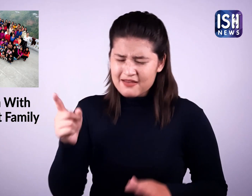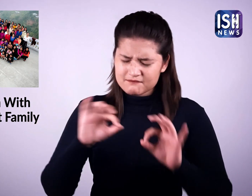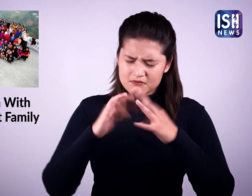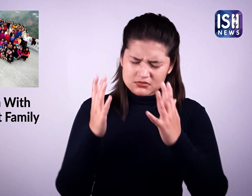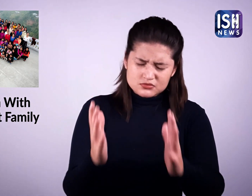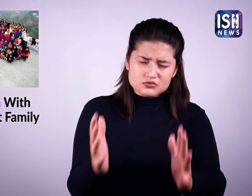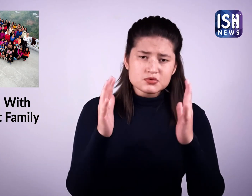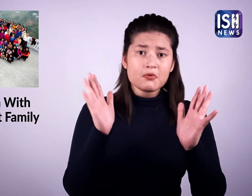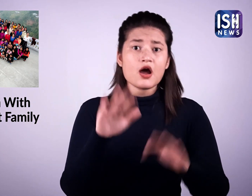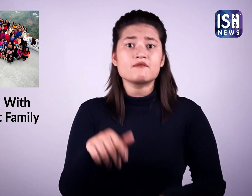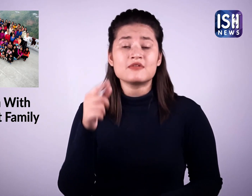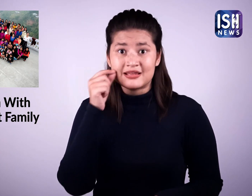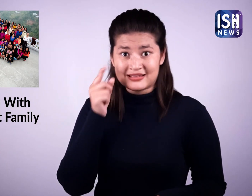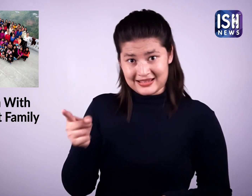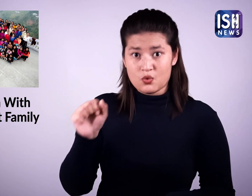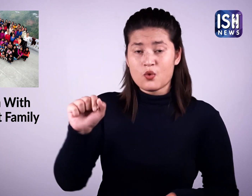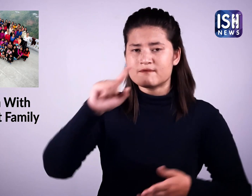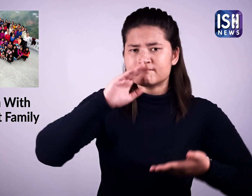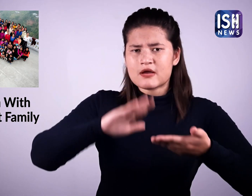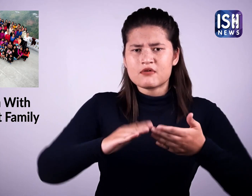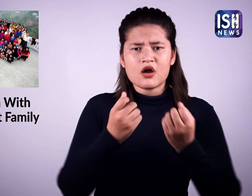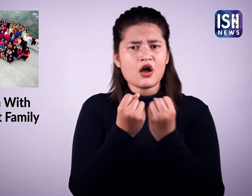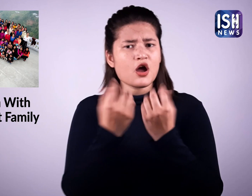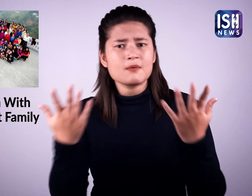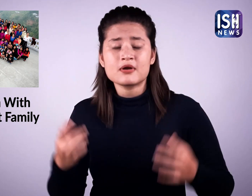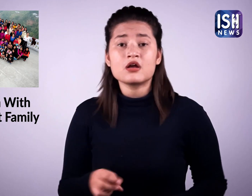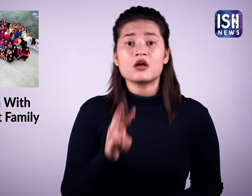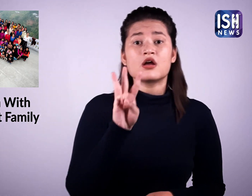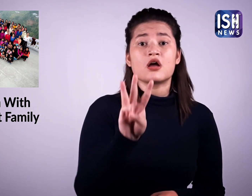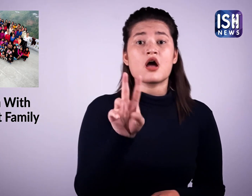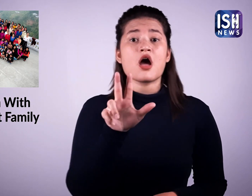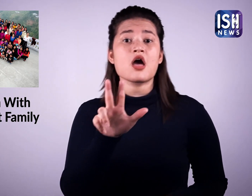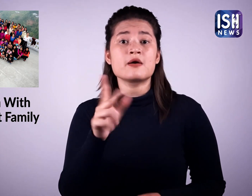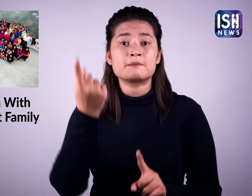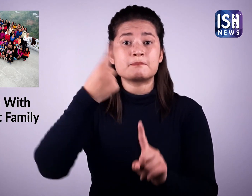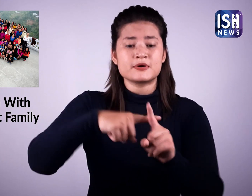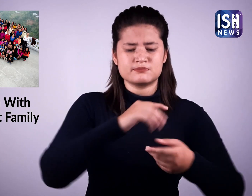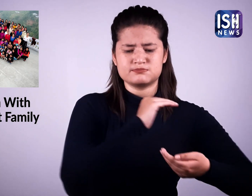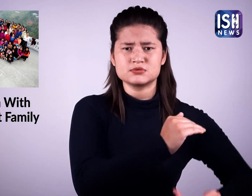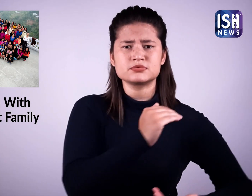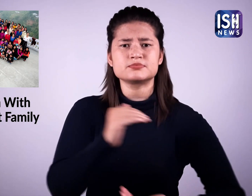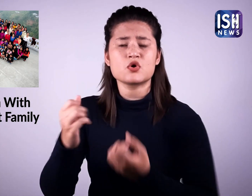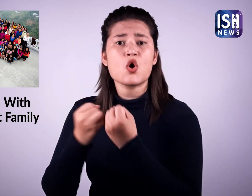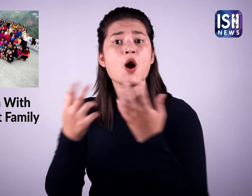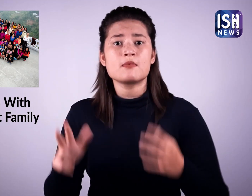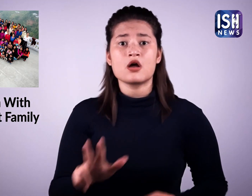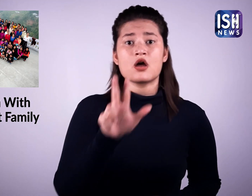जिसमें 48 पत्निया, 89 बच्चे